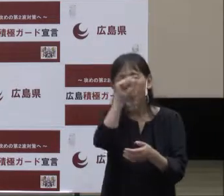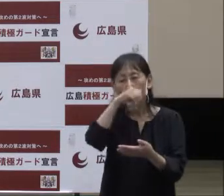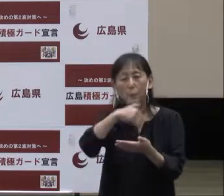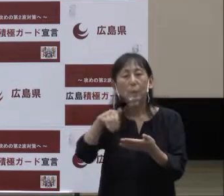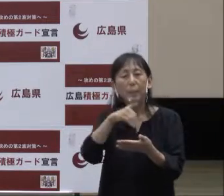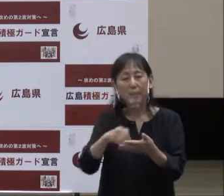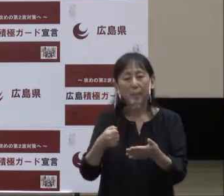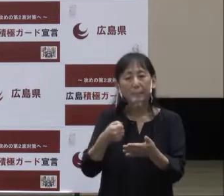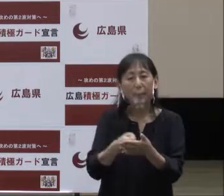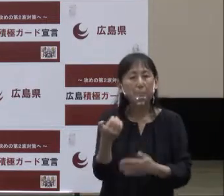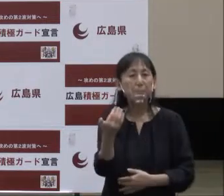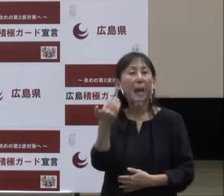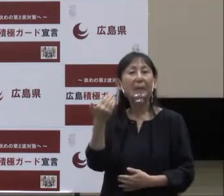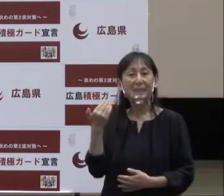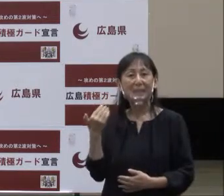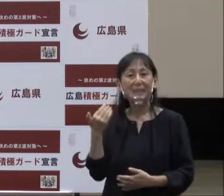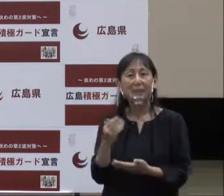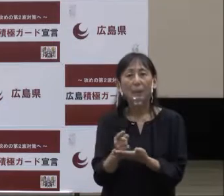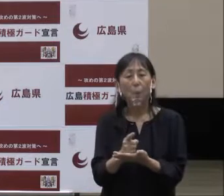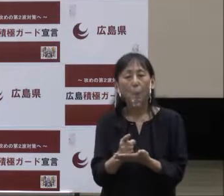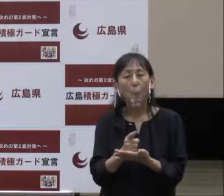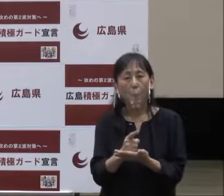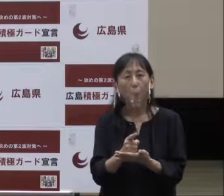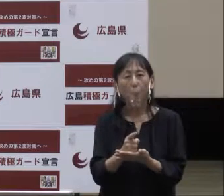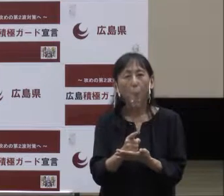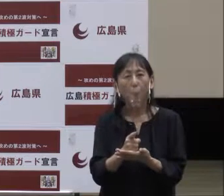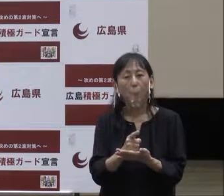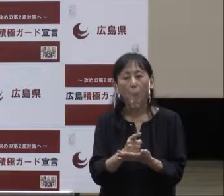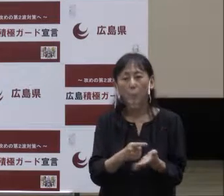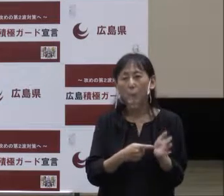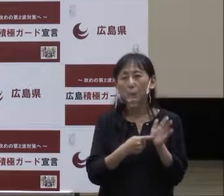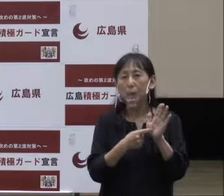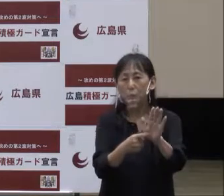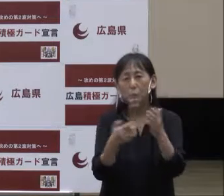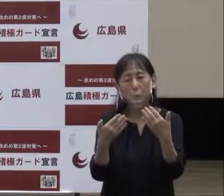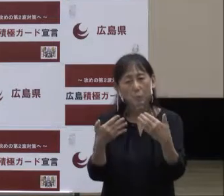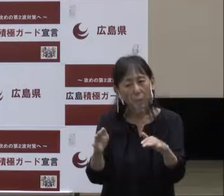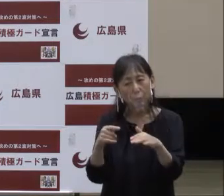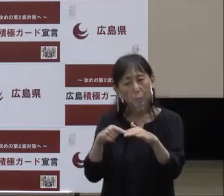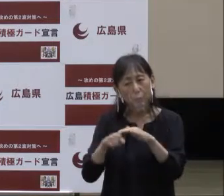に ある程度方向性を出す必要はないというふうにお